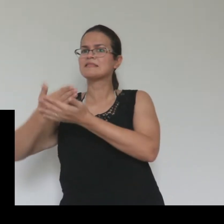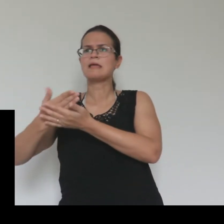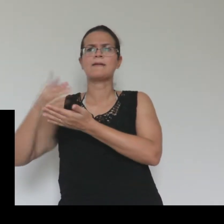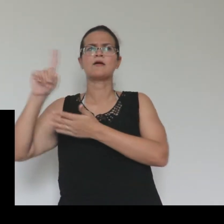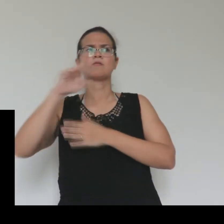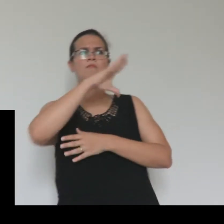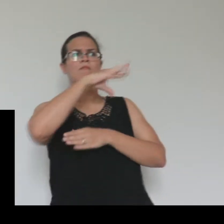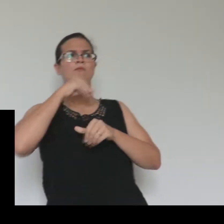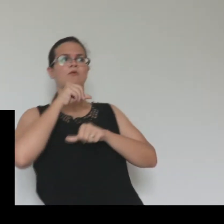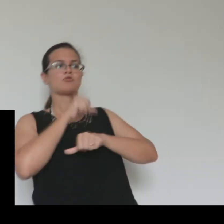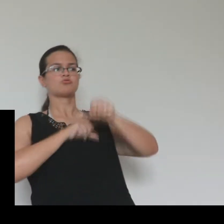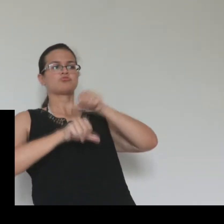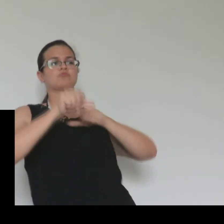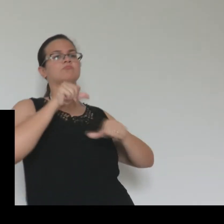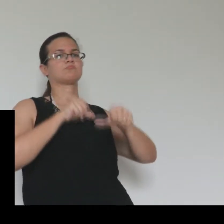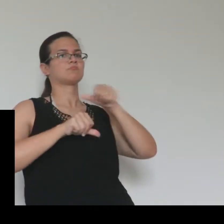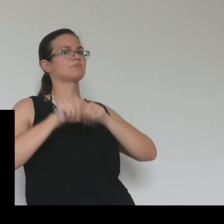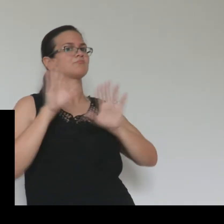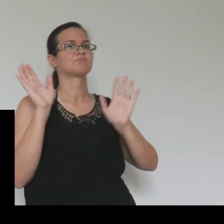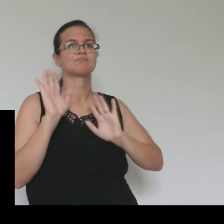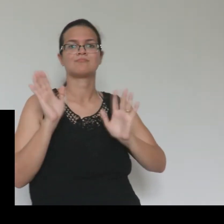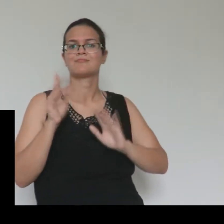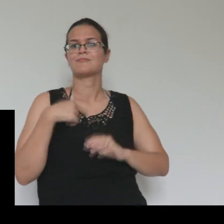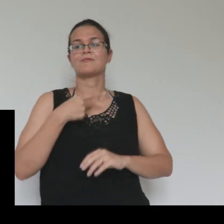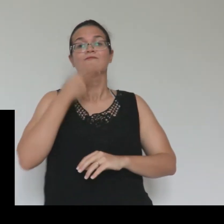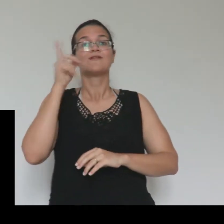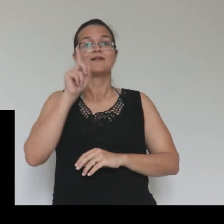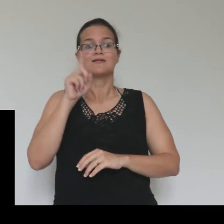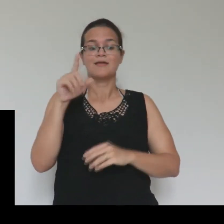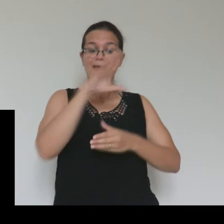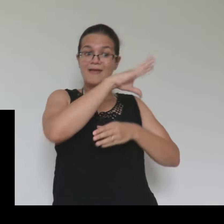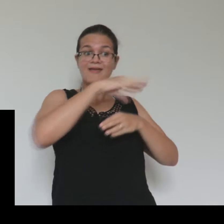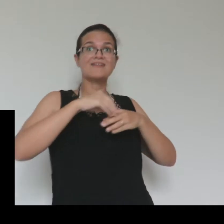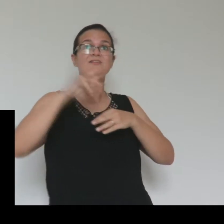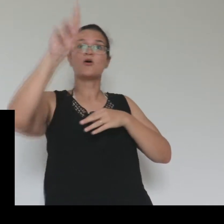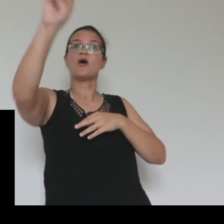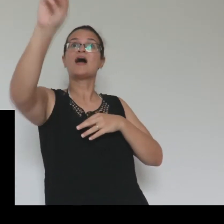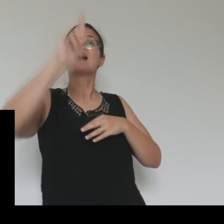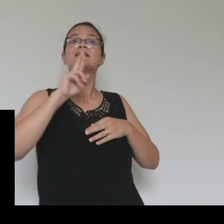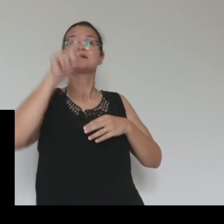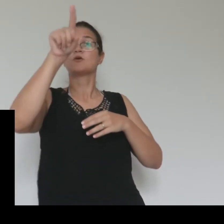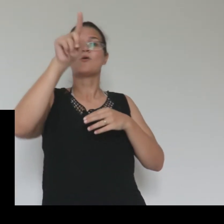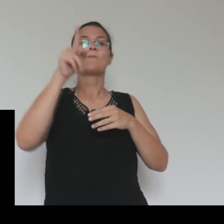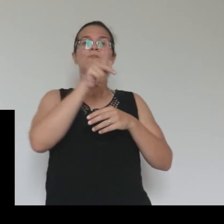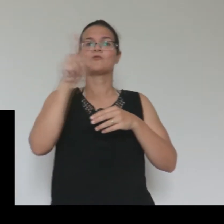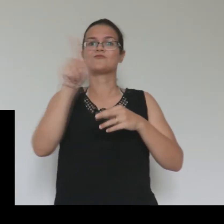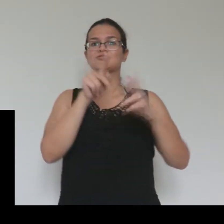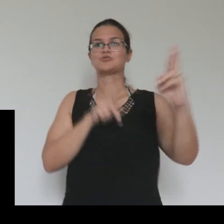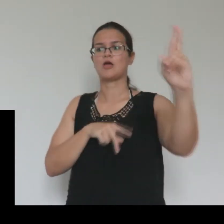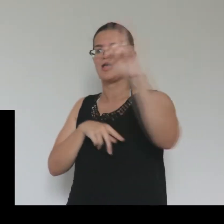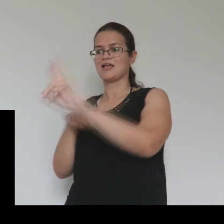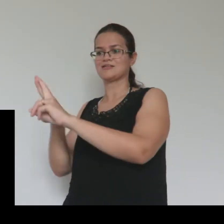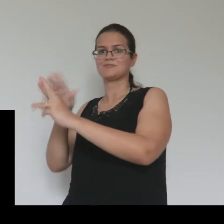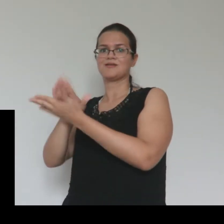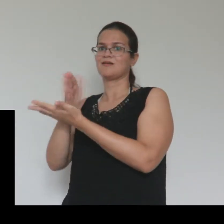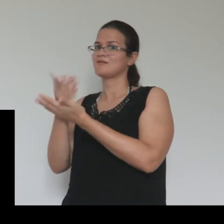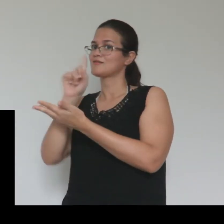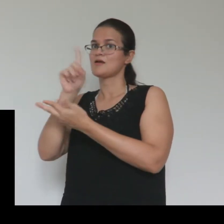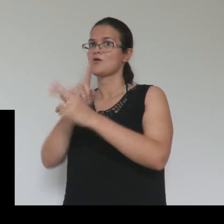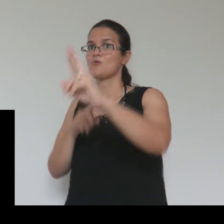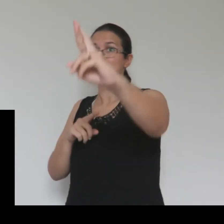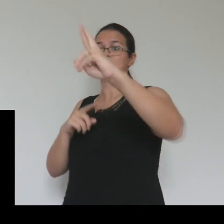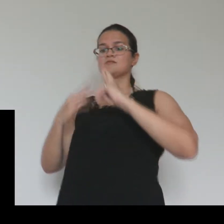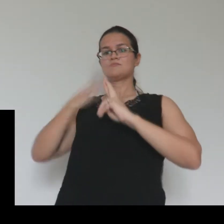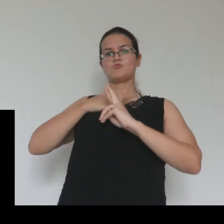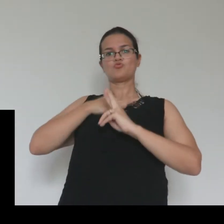momento, aquela fala é dele. Então, a resposta do professor não deve ser para o intérprete, deve ser para o surdo. Porque o intérprete